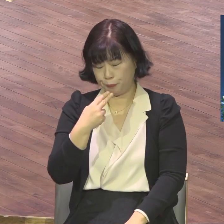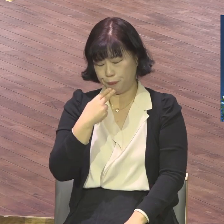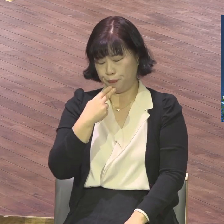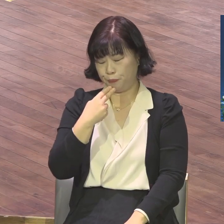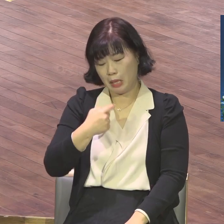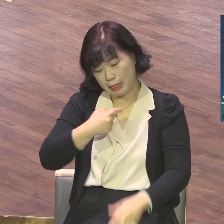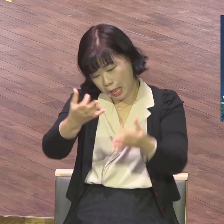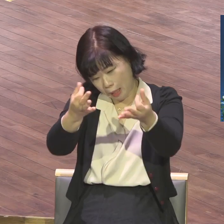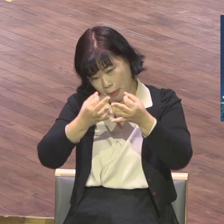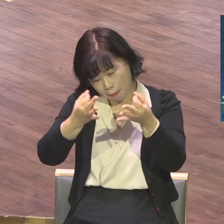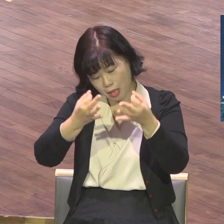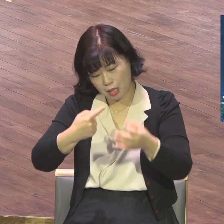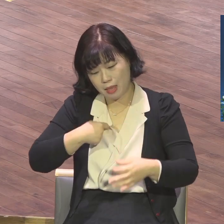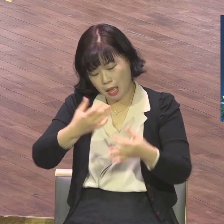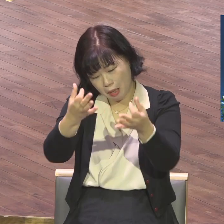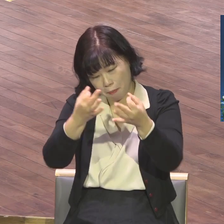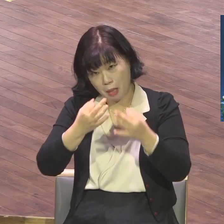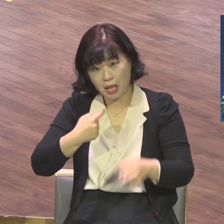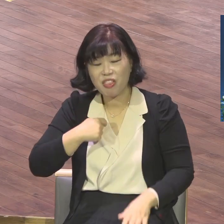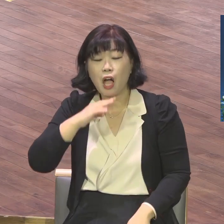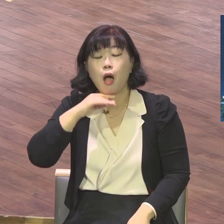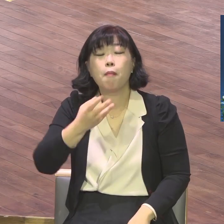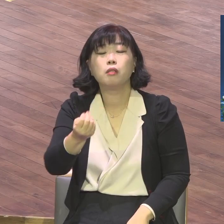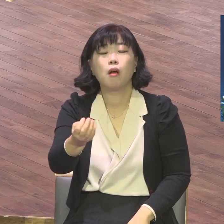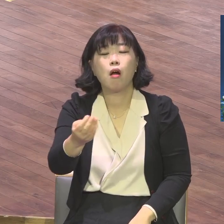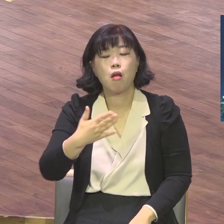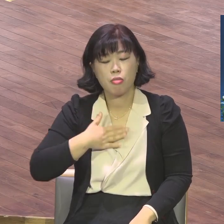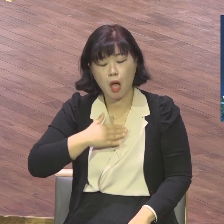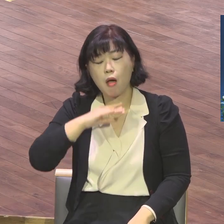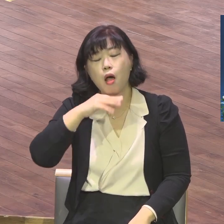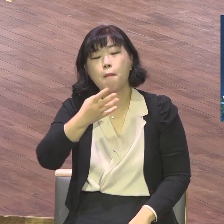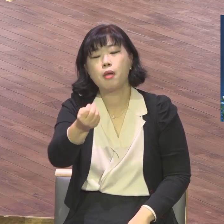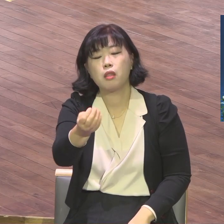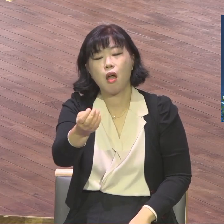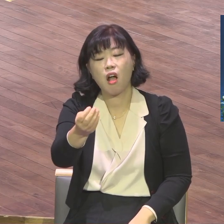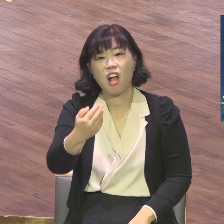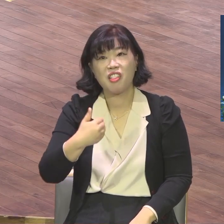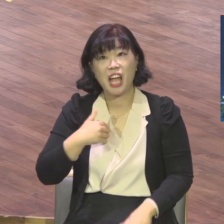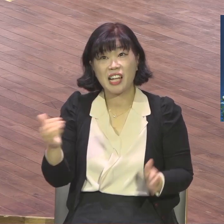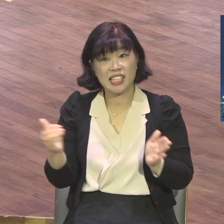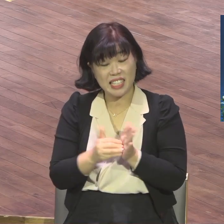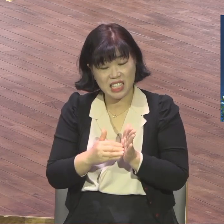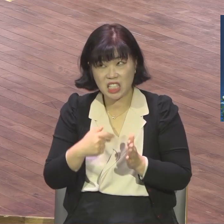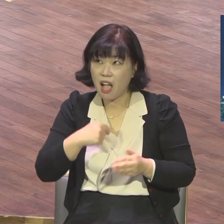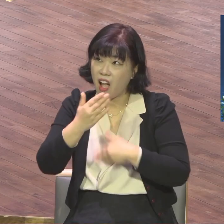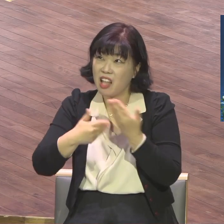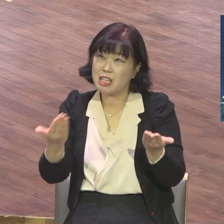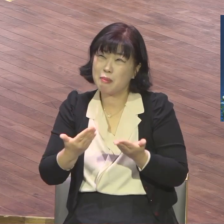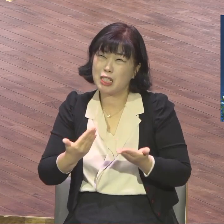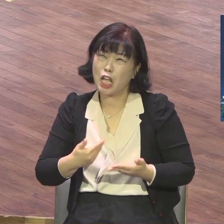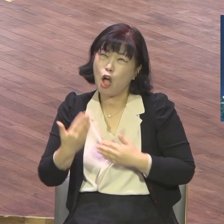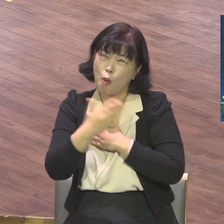아멘. 몇 살 먹었다고 은퇴합니까? 몇 살 먹었다고 방에 덜 누워 있냐고요?